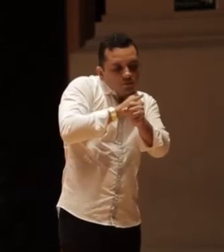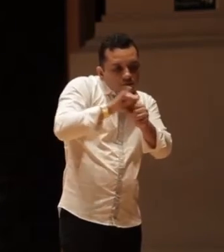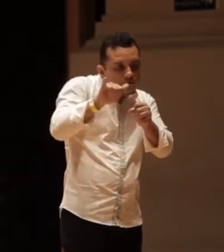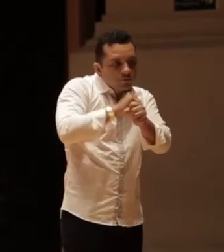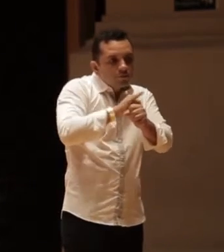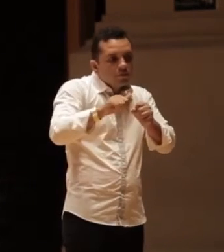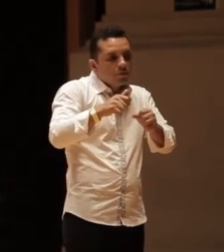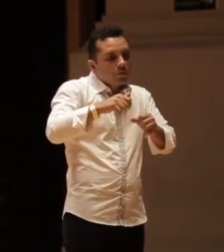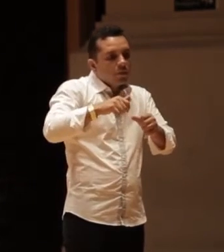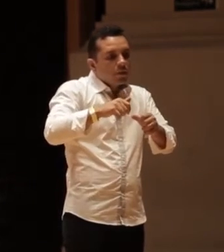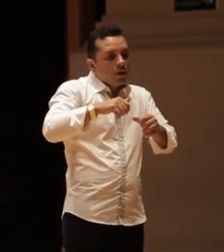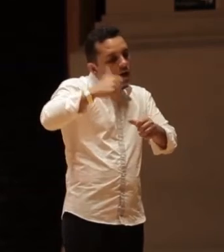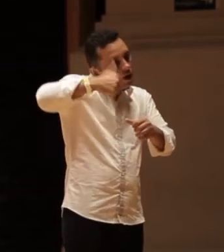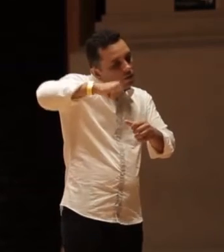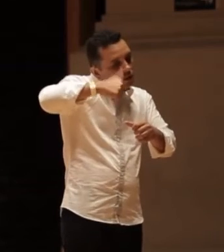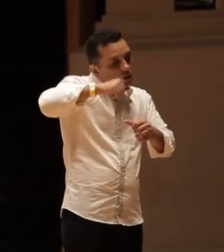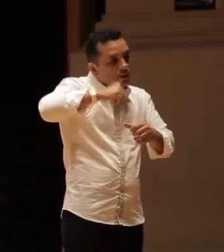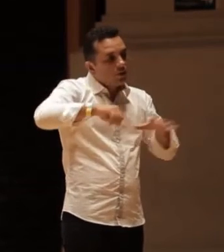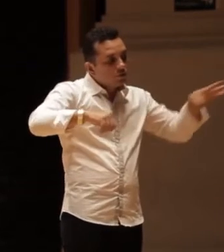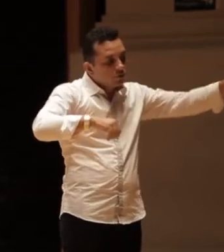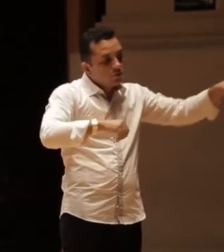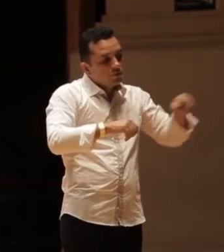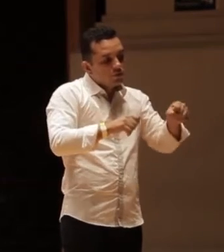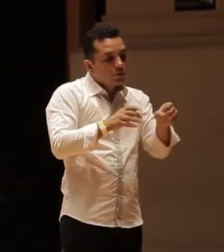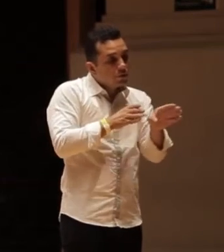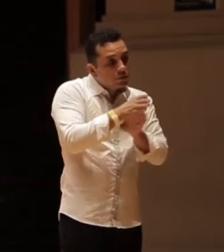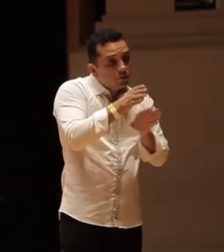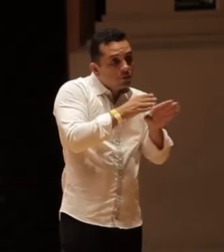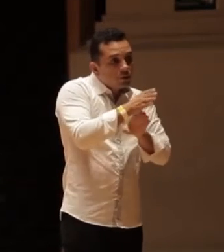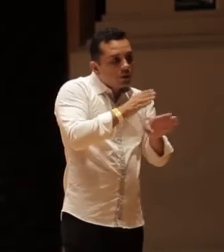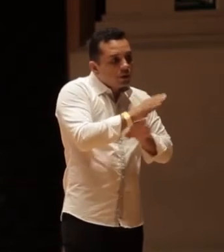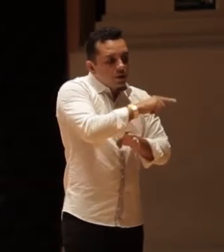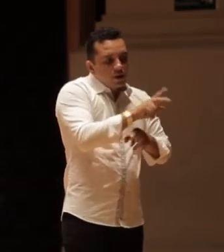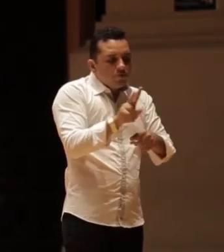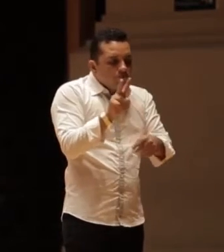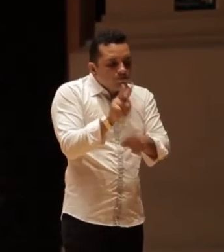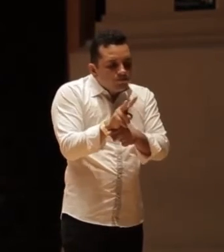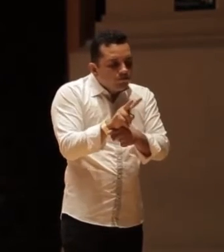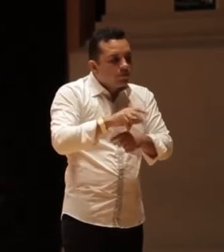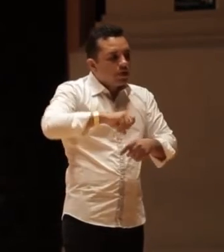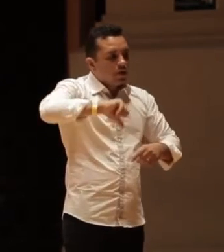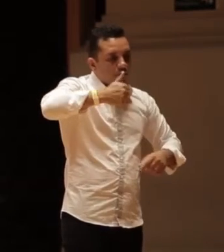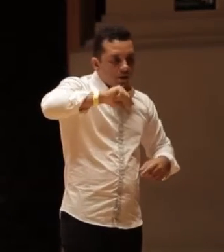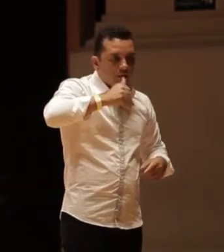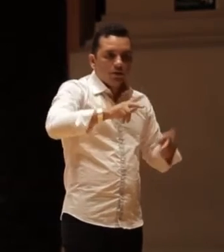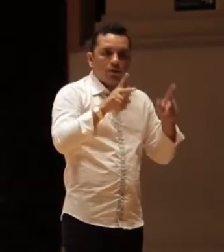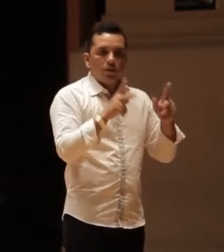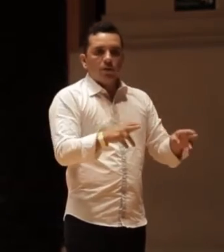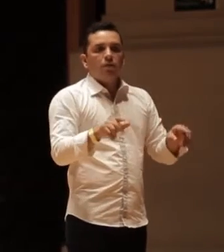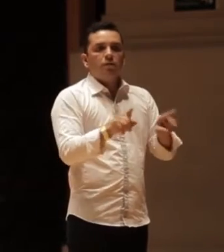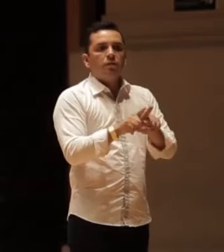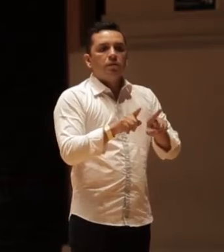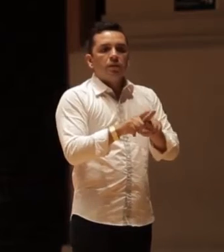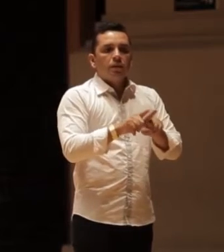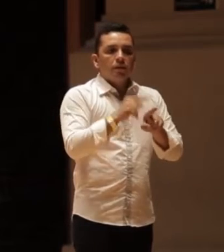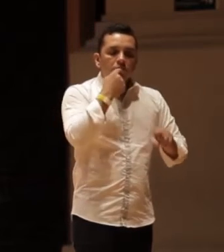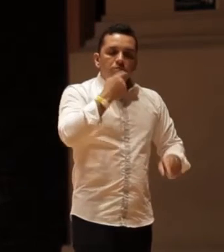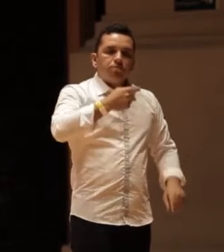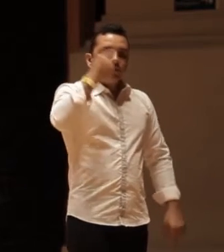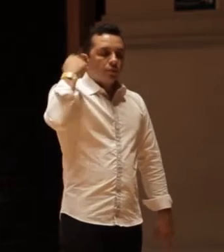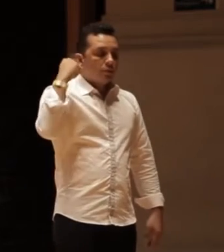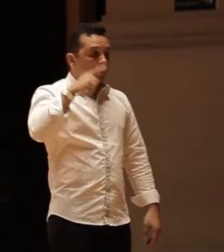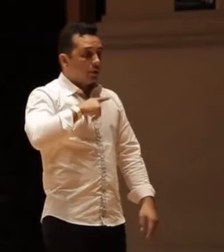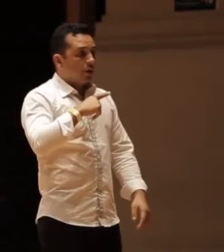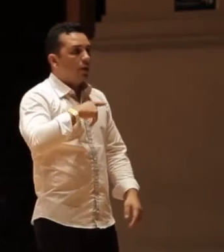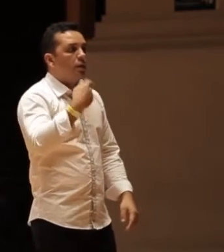contratamos uma consultoria e demos as unidades na sistemática de monitoramento e avaliação a mesma coisa que fizemos agora recentemente quando há a